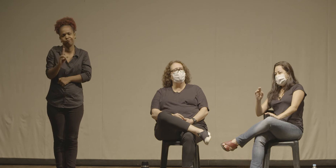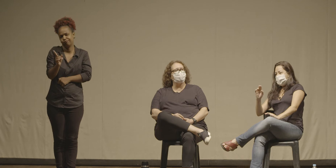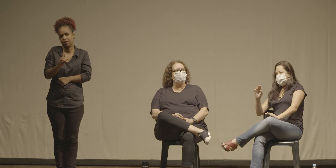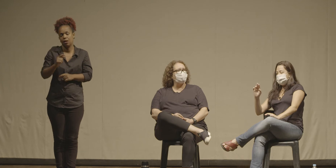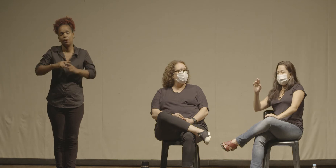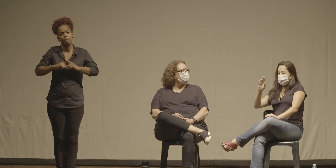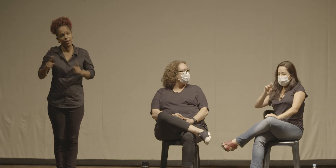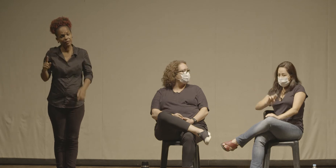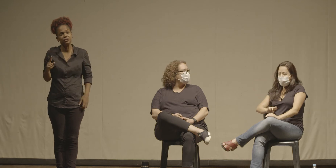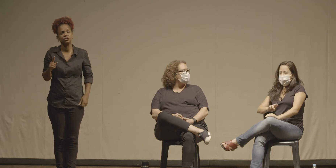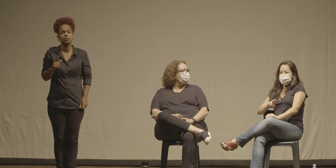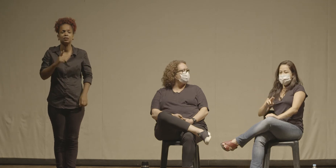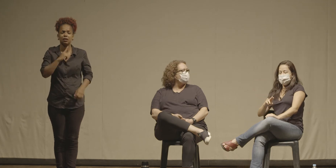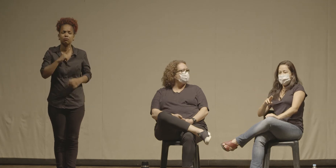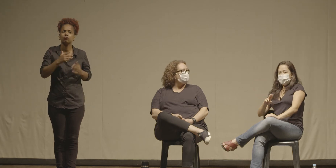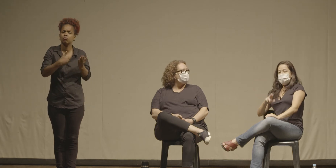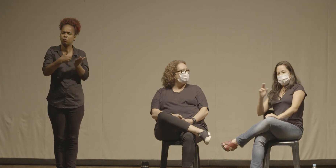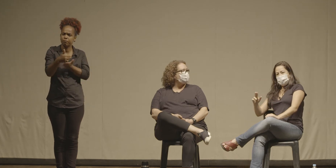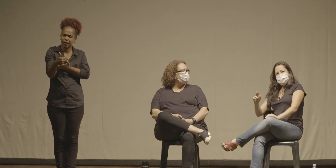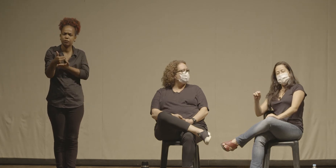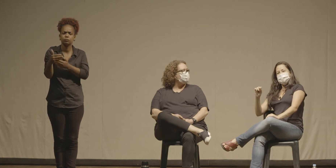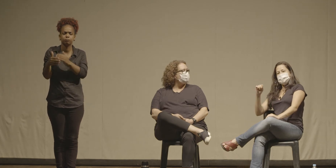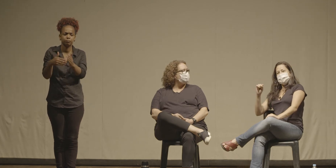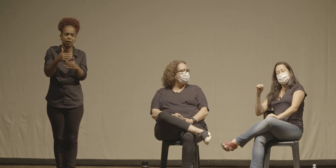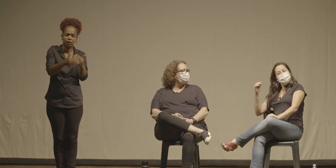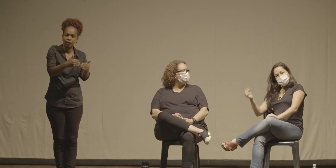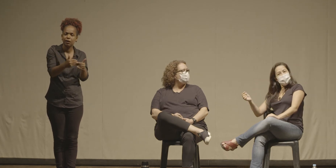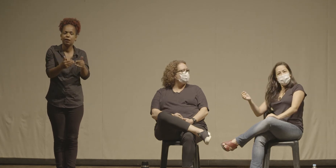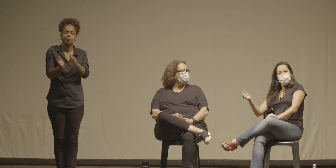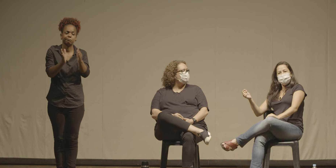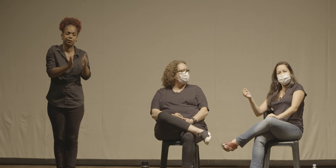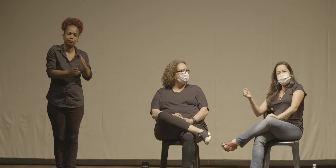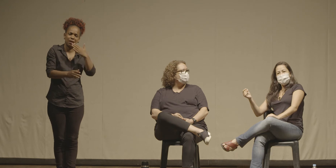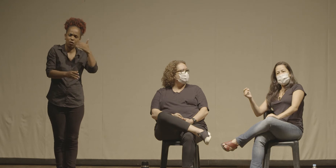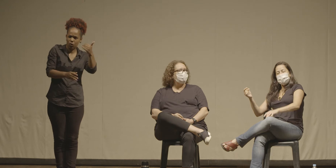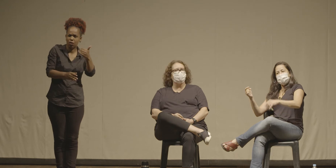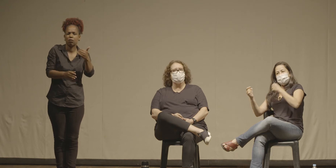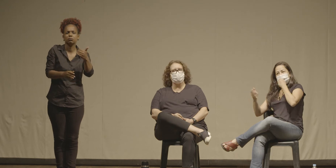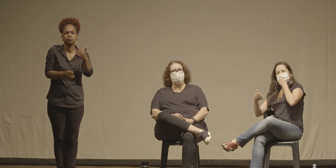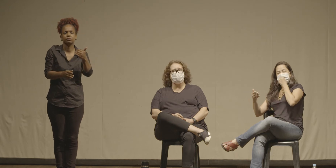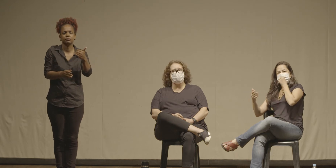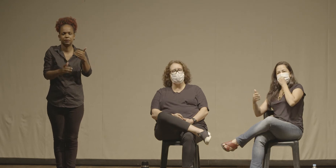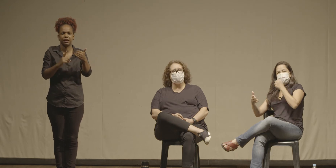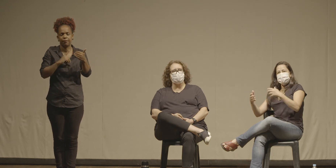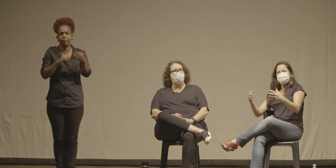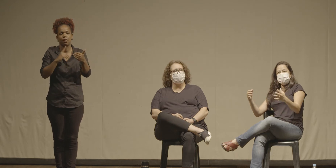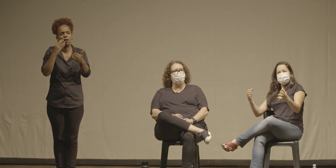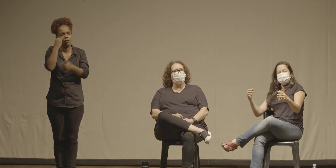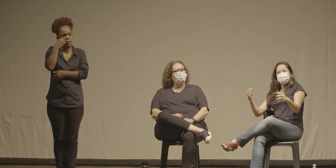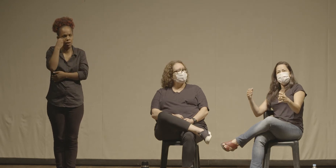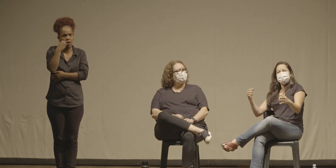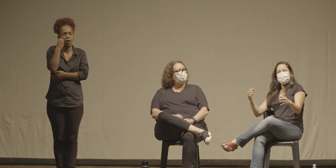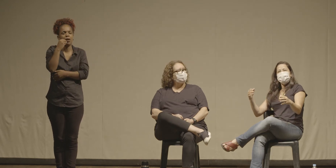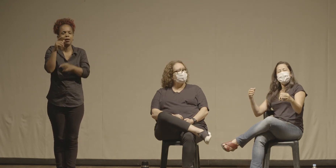vai ficar no começo. E o próximo você vai estar um pouquinho melhor. Né? Nessa experiência do